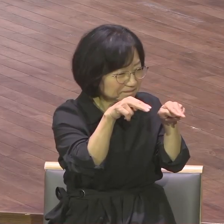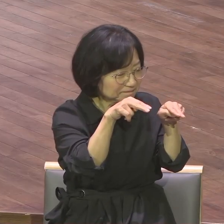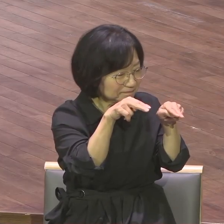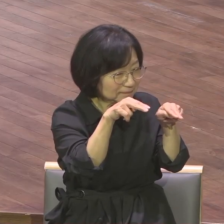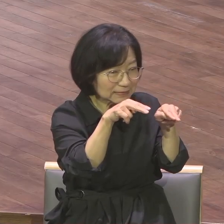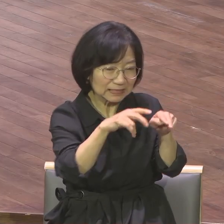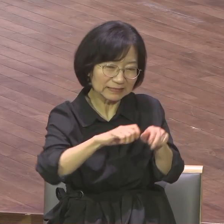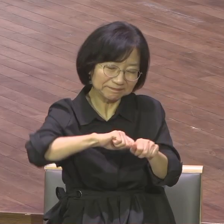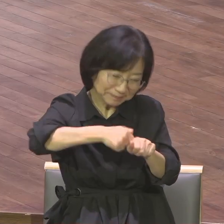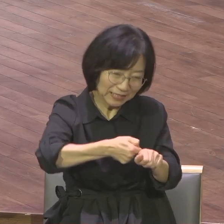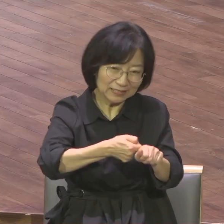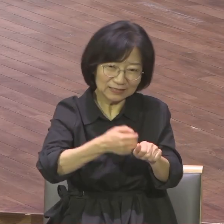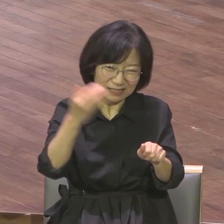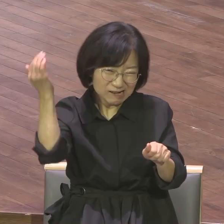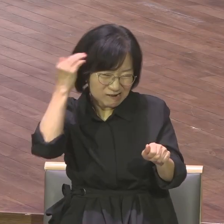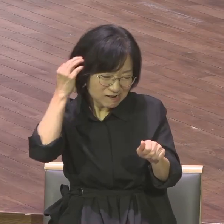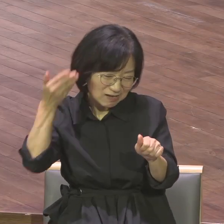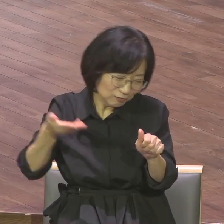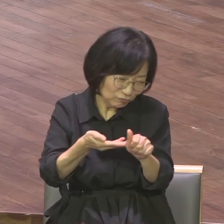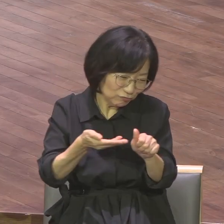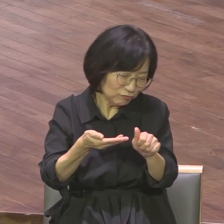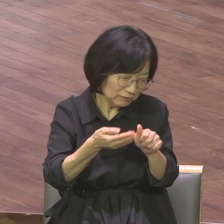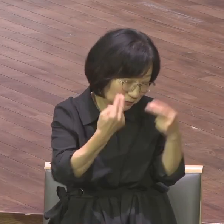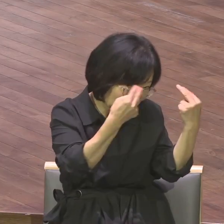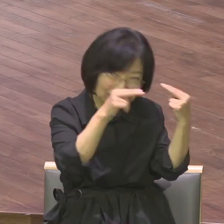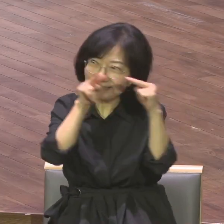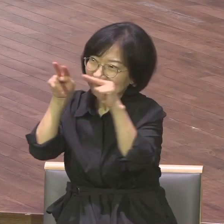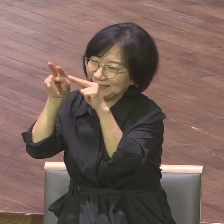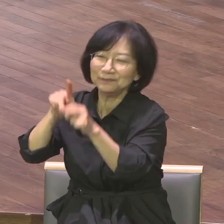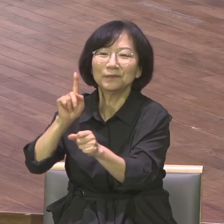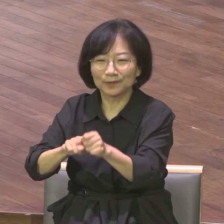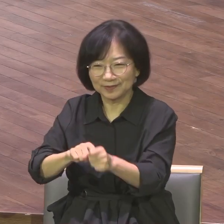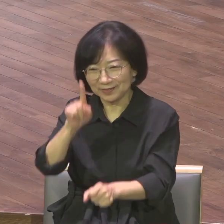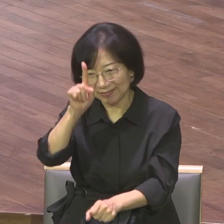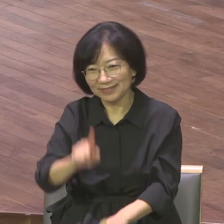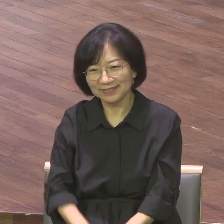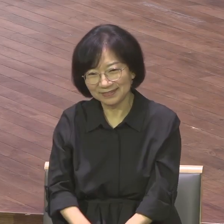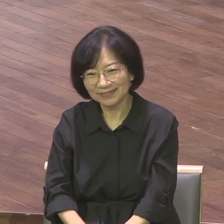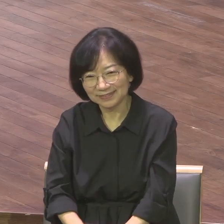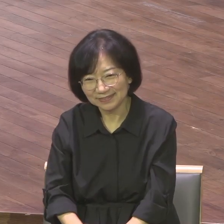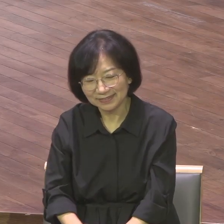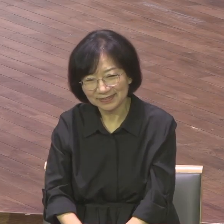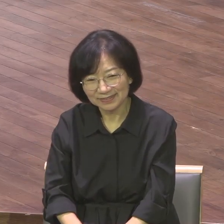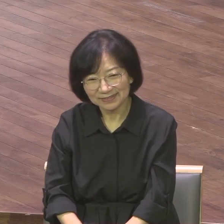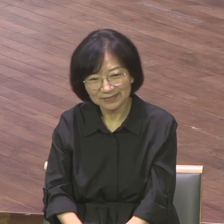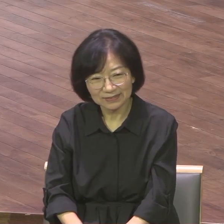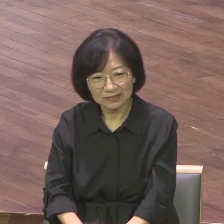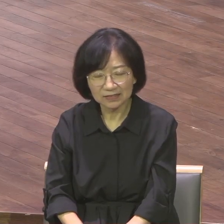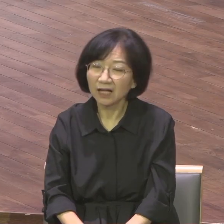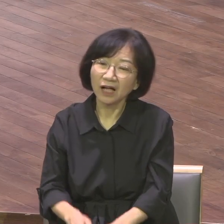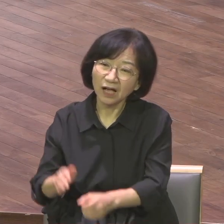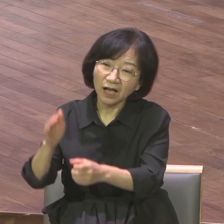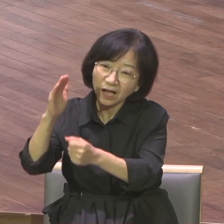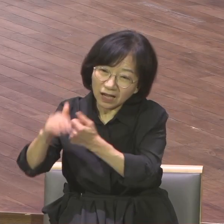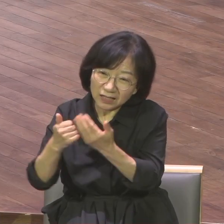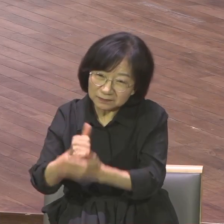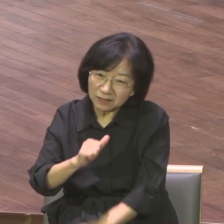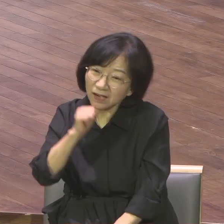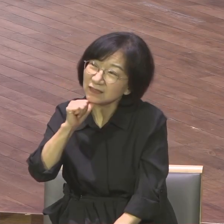하나님이 심심해가지고 여러분을 뭐 고생시킵니까? 하나님 뭐가 없어서 여러분 다